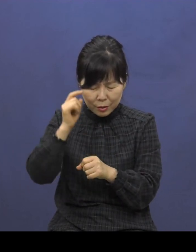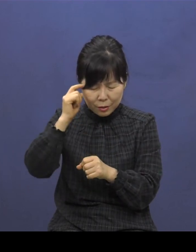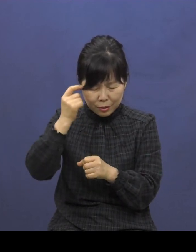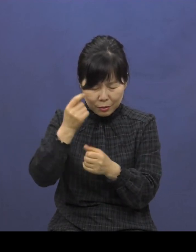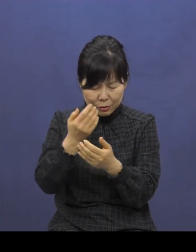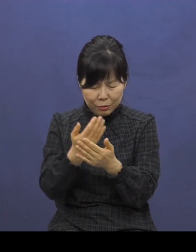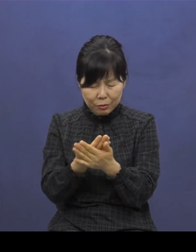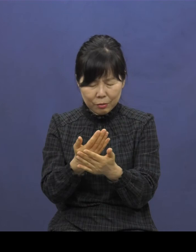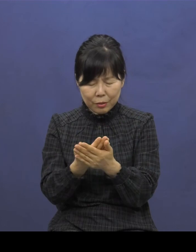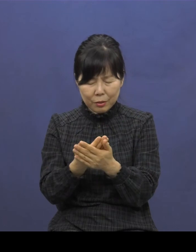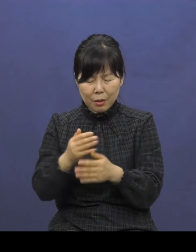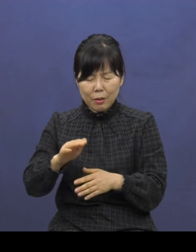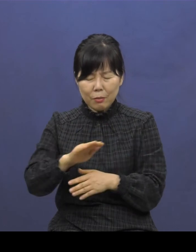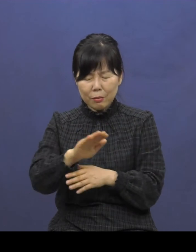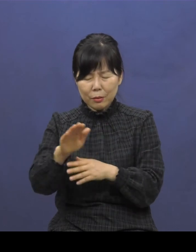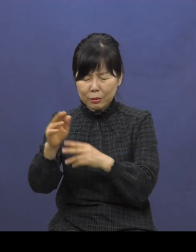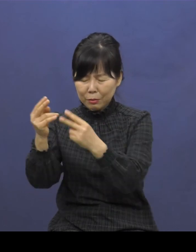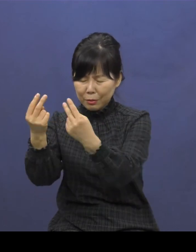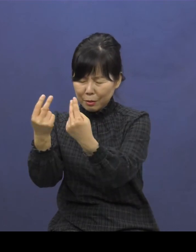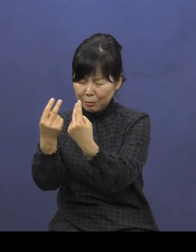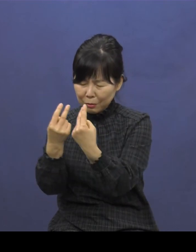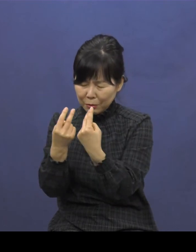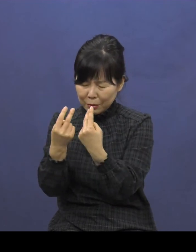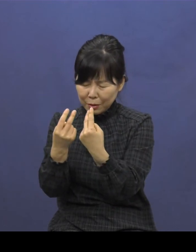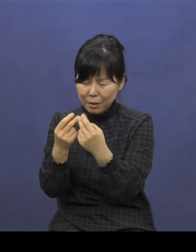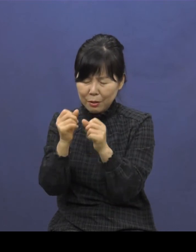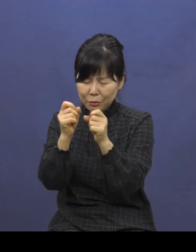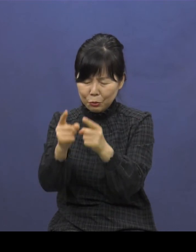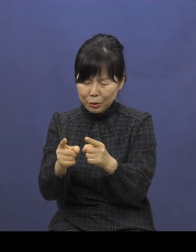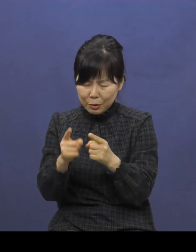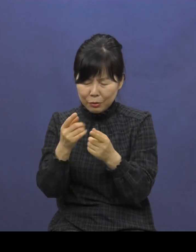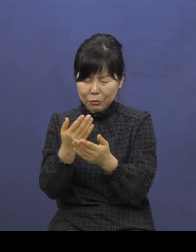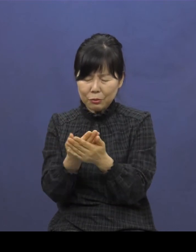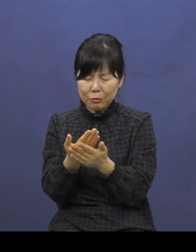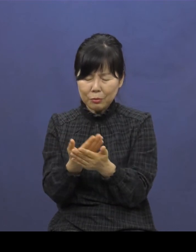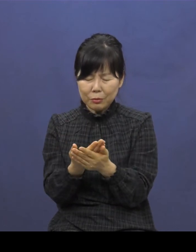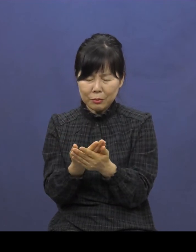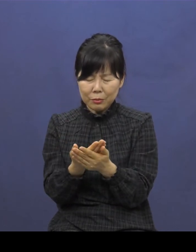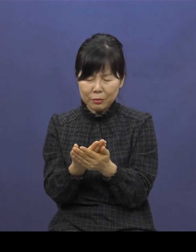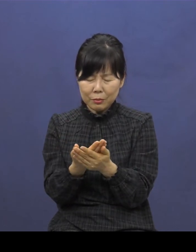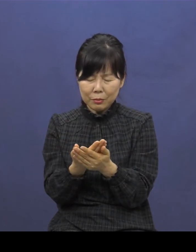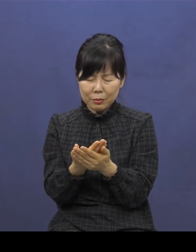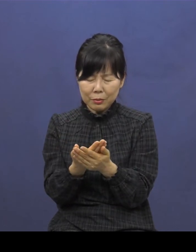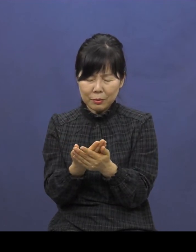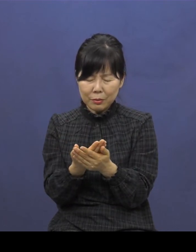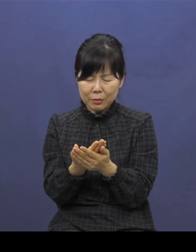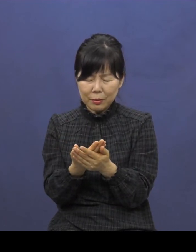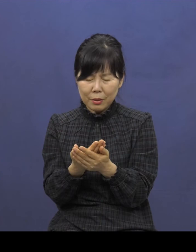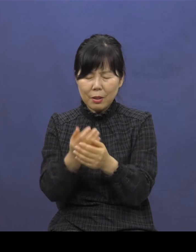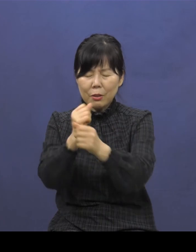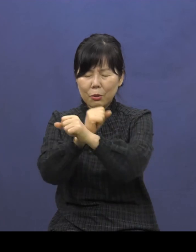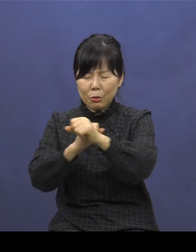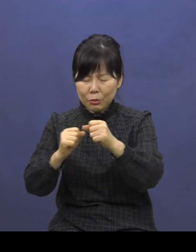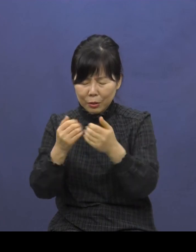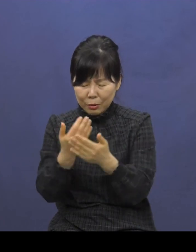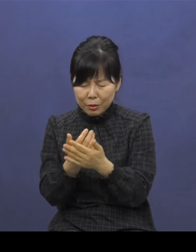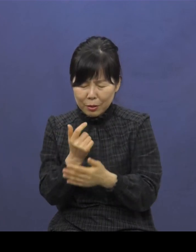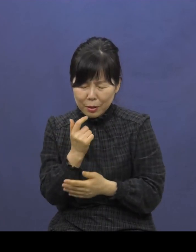여겨 주시옵소서. 주여 우리를 돌아보시사 다시 한번 우리에게 기회를 주시고